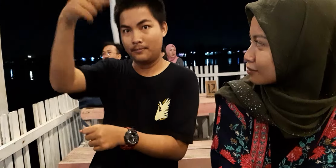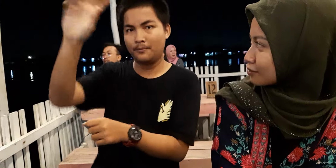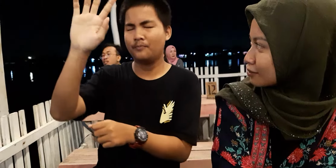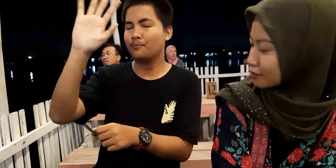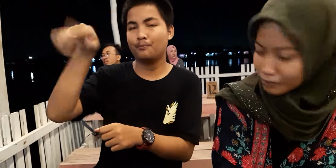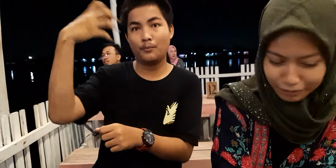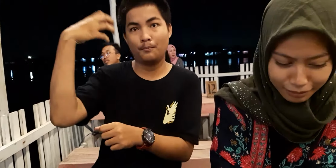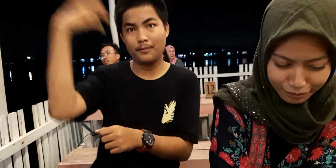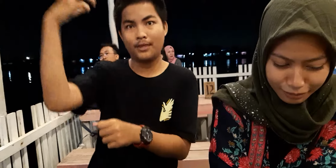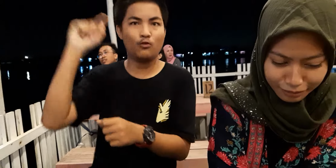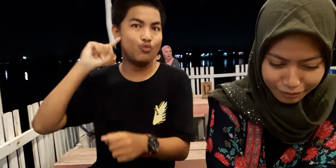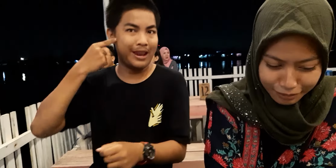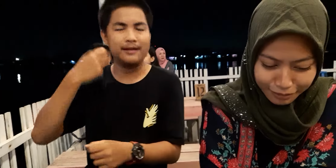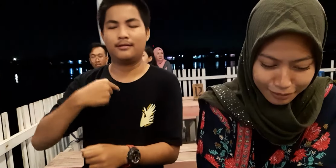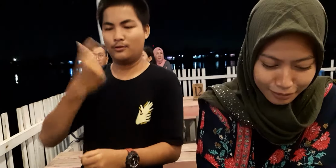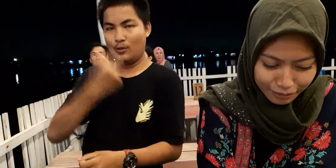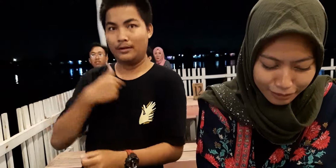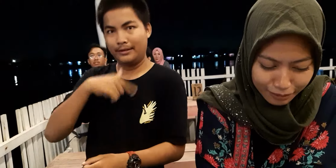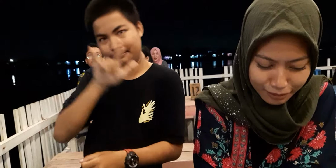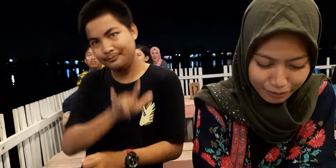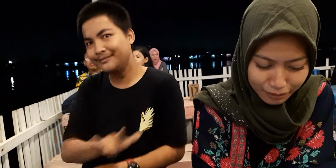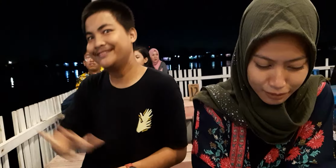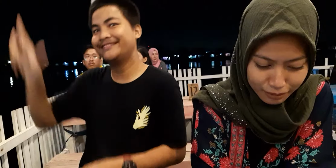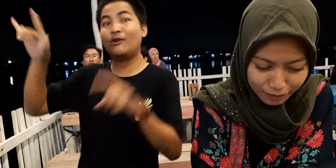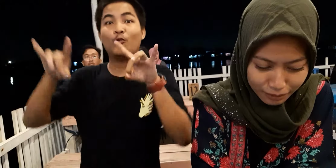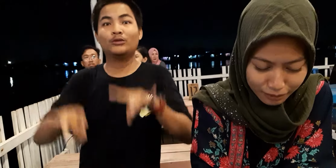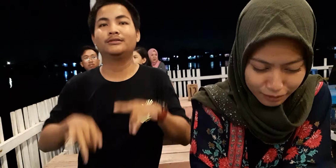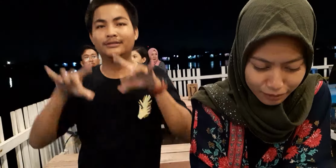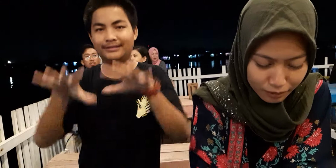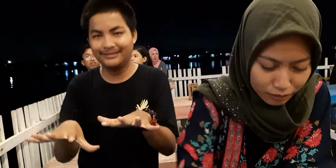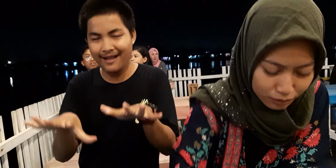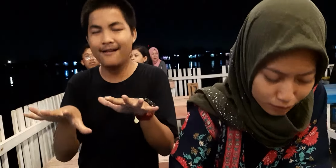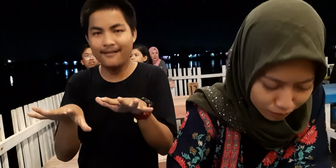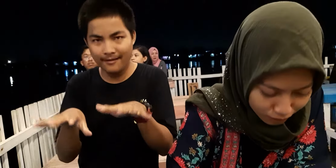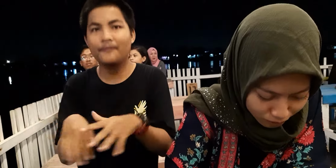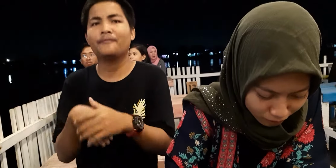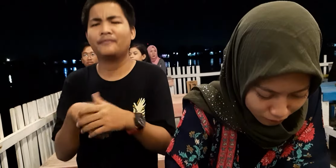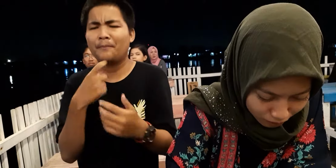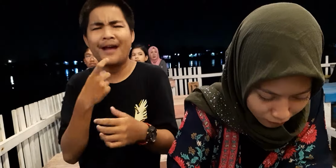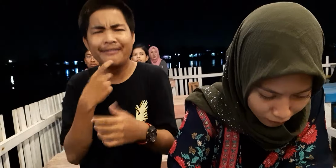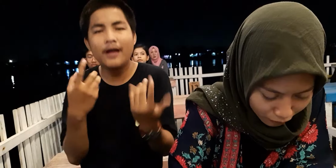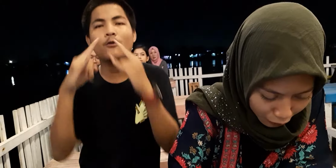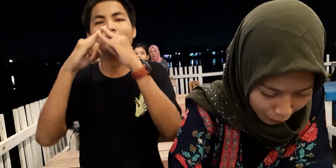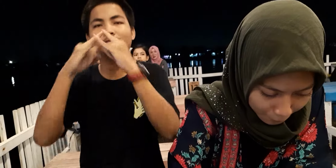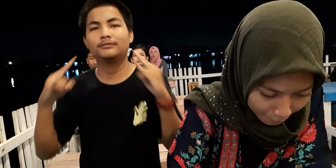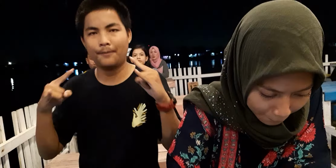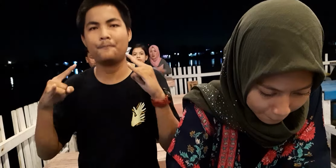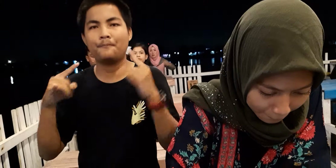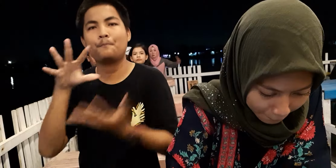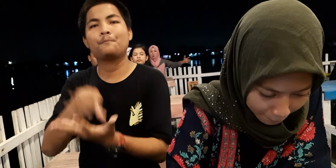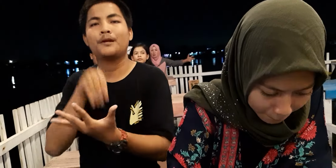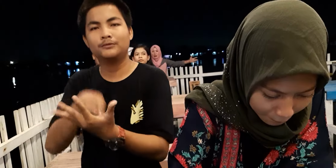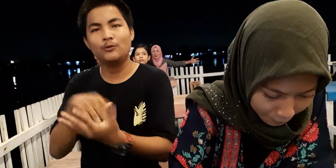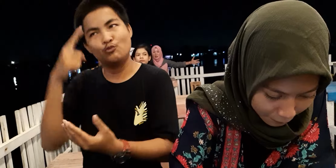Memarakan ya sebenarnya kalau ada juga orang yang dapat film yang saya buat ini